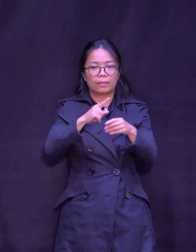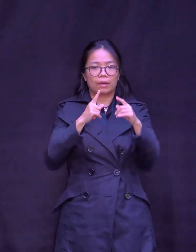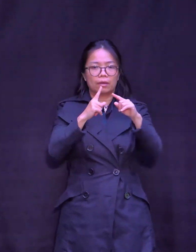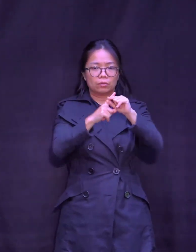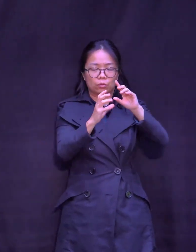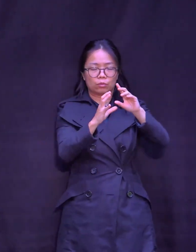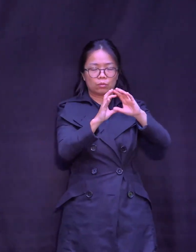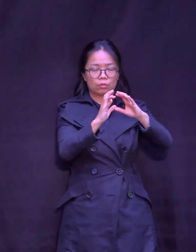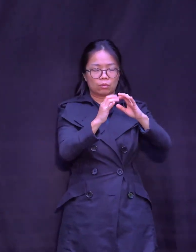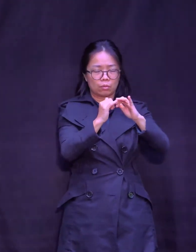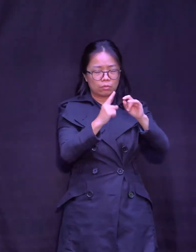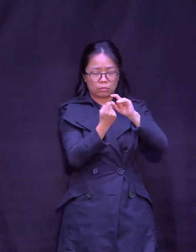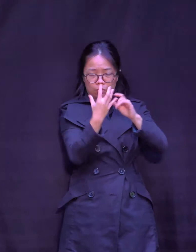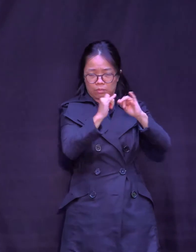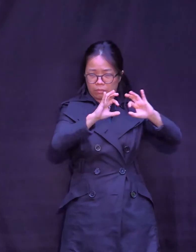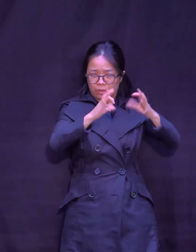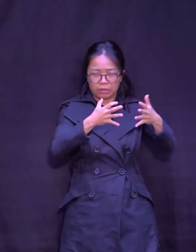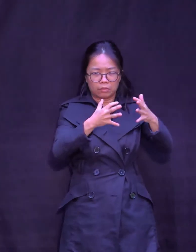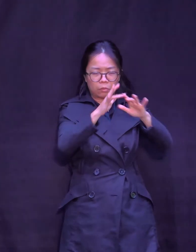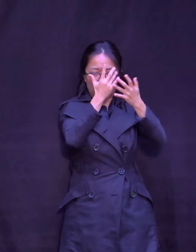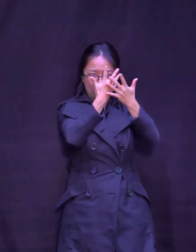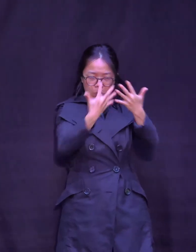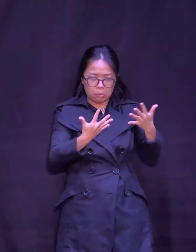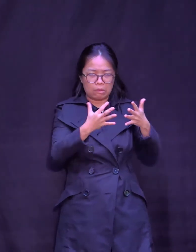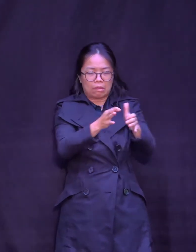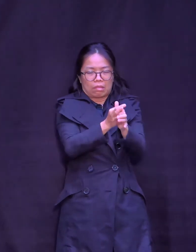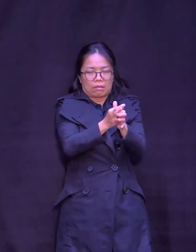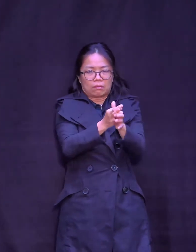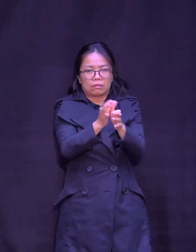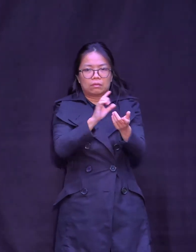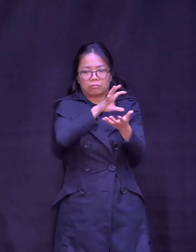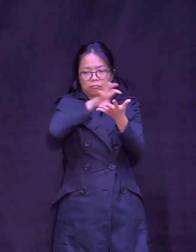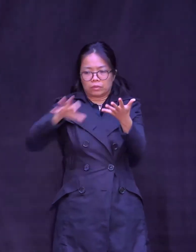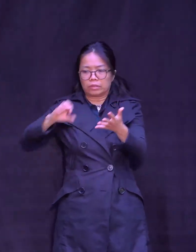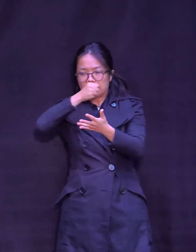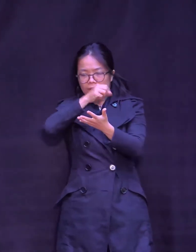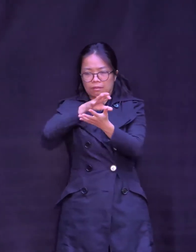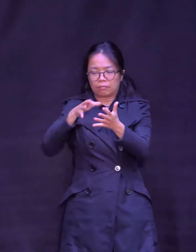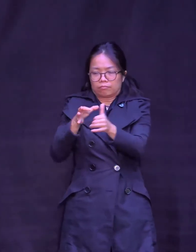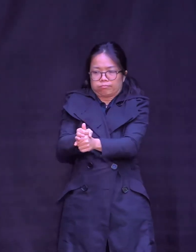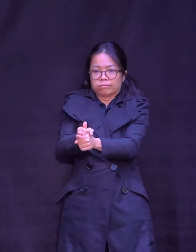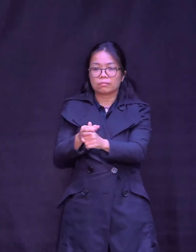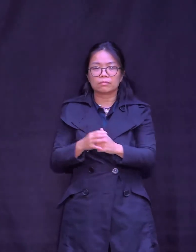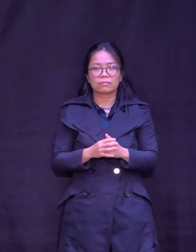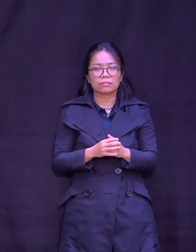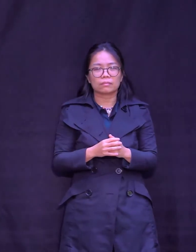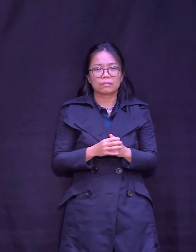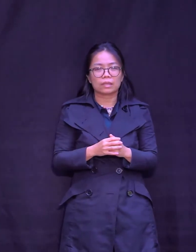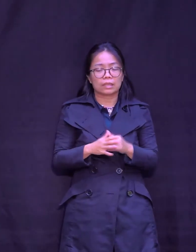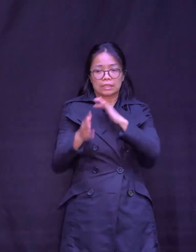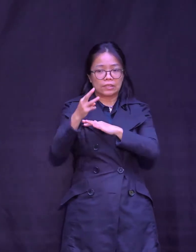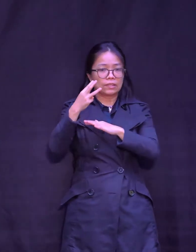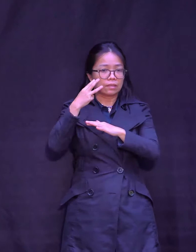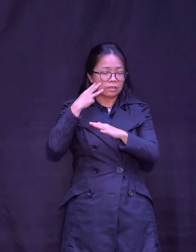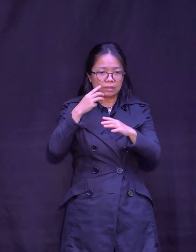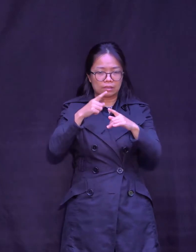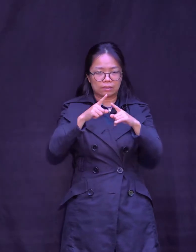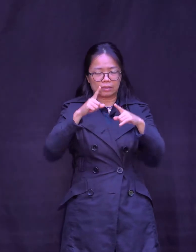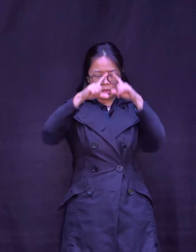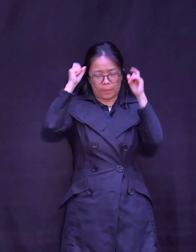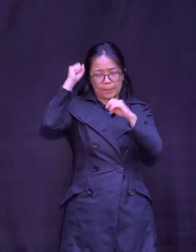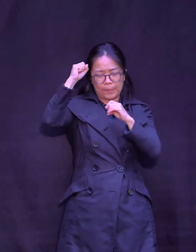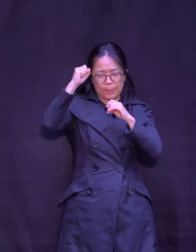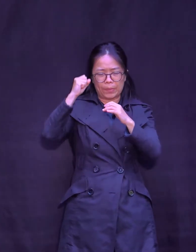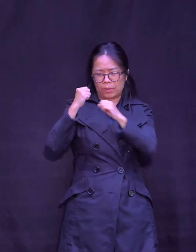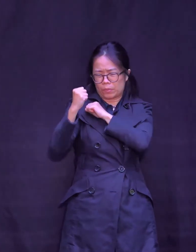网和枷锁套在咱台湾的命运顶端。历经政治改革运动，台